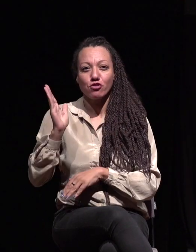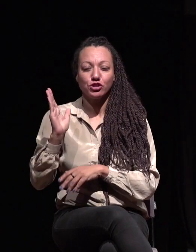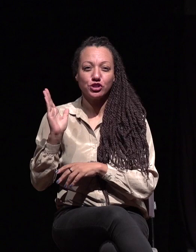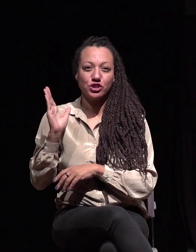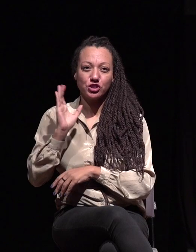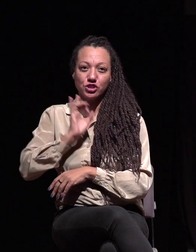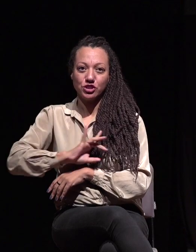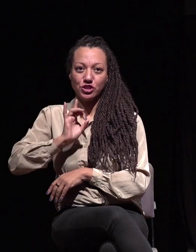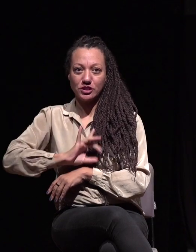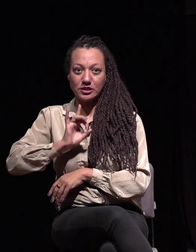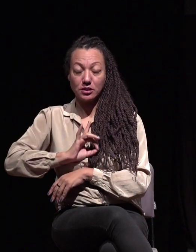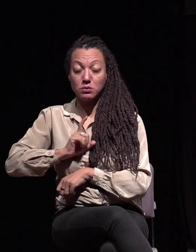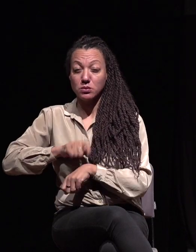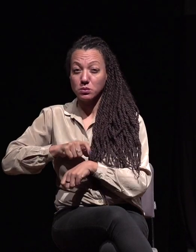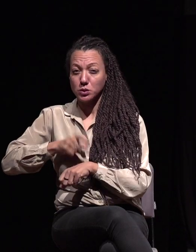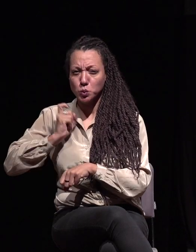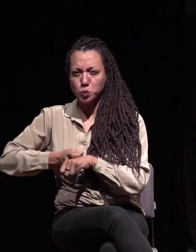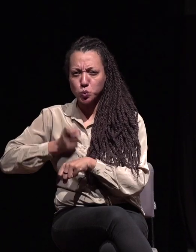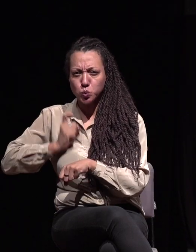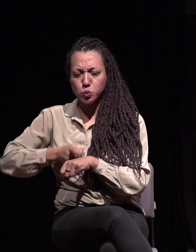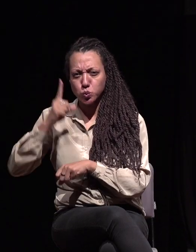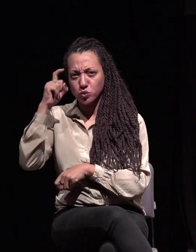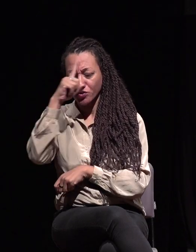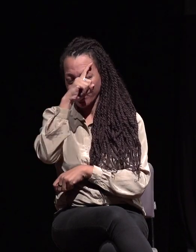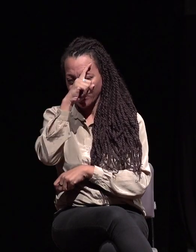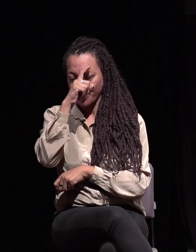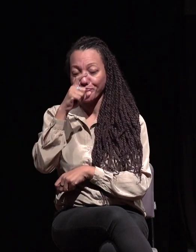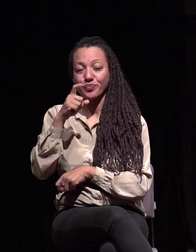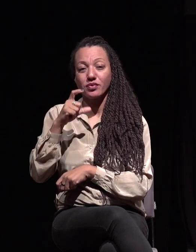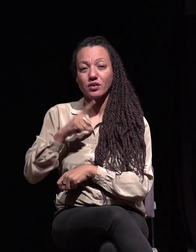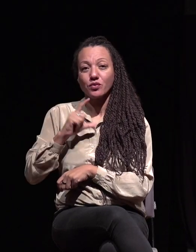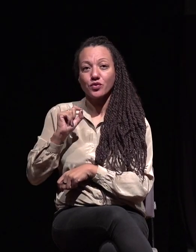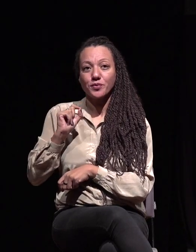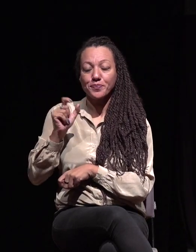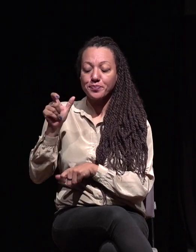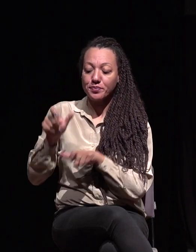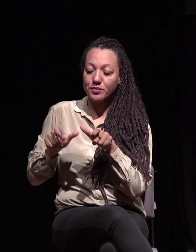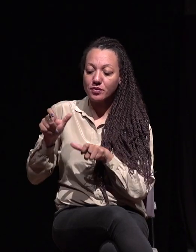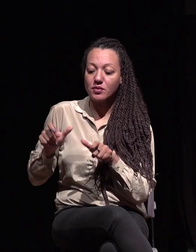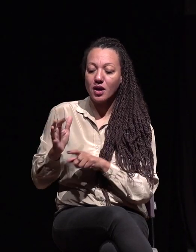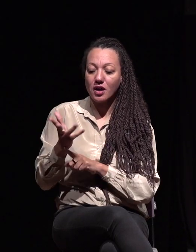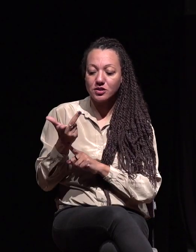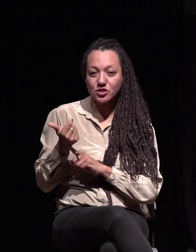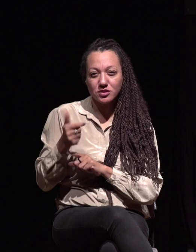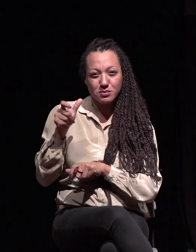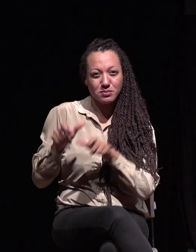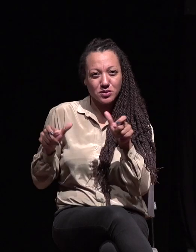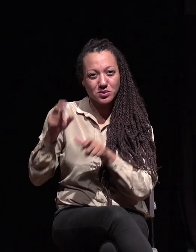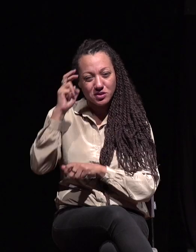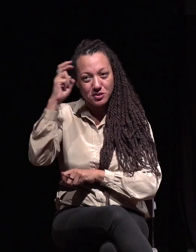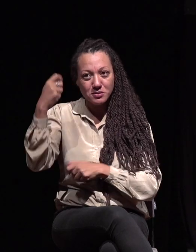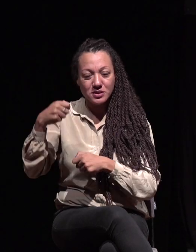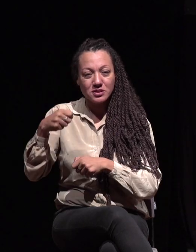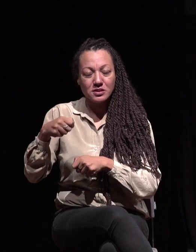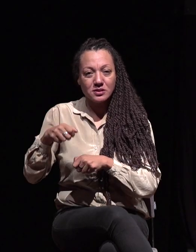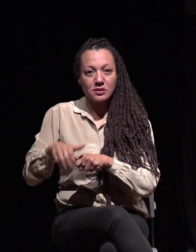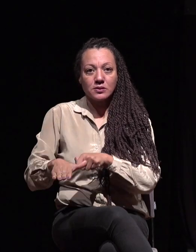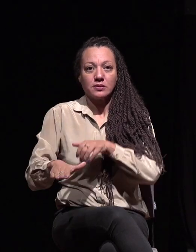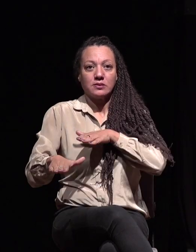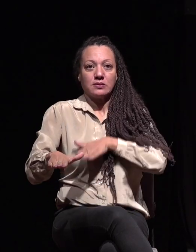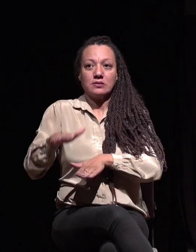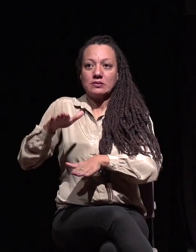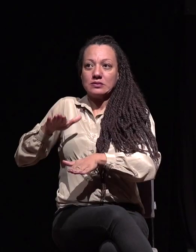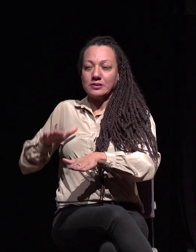um momento onde os artistas e os intelectuais têm que dar um passo para trás e repensar